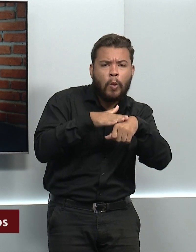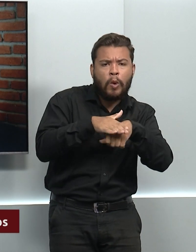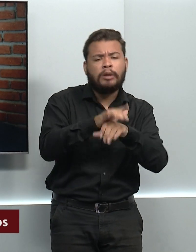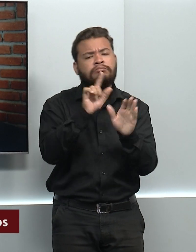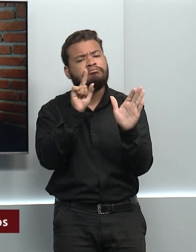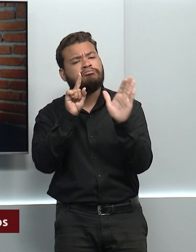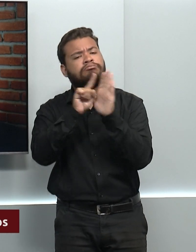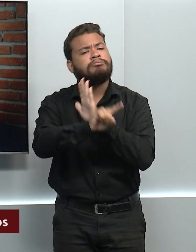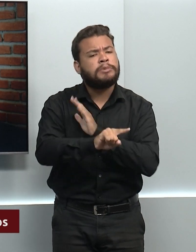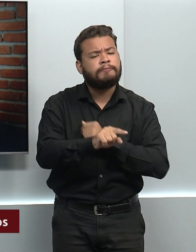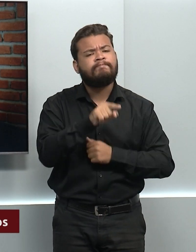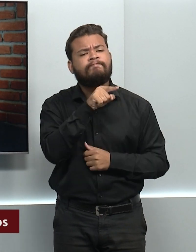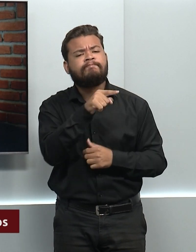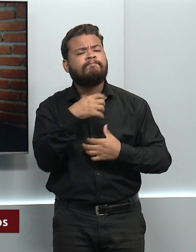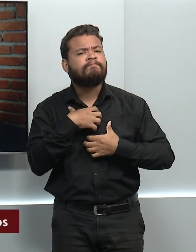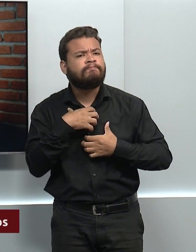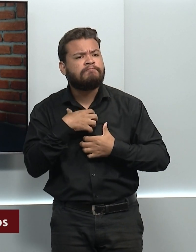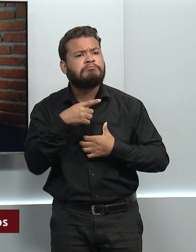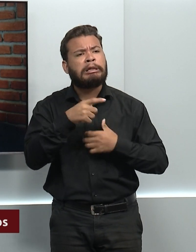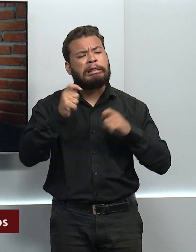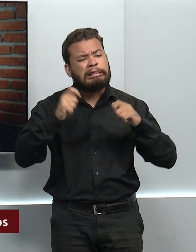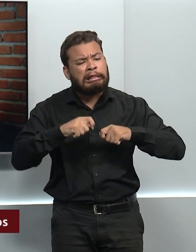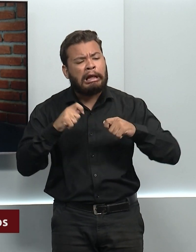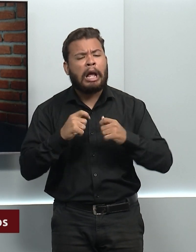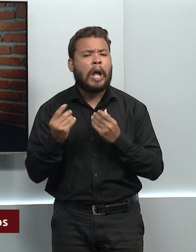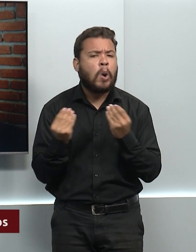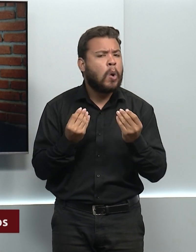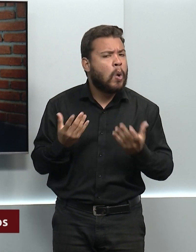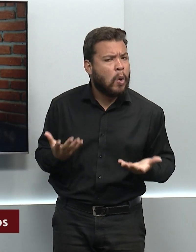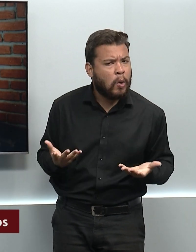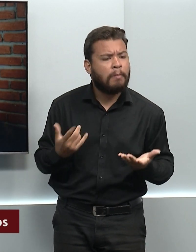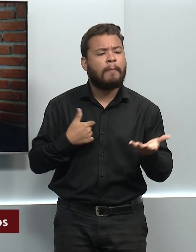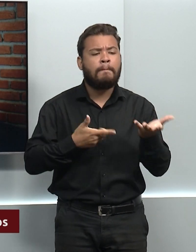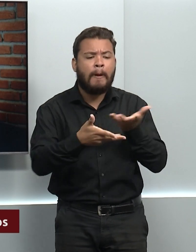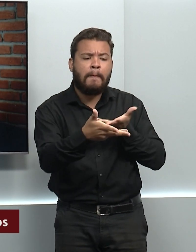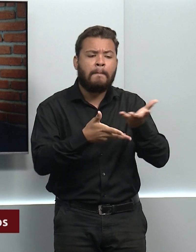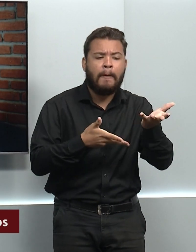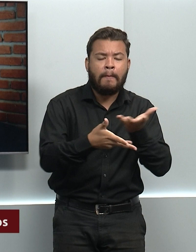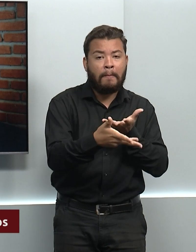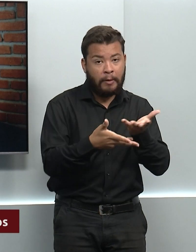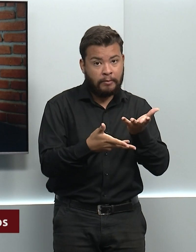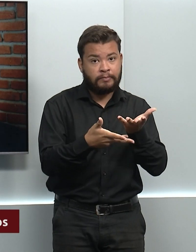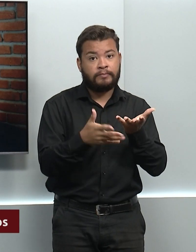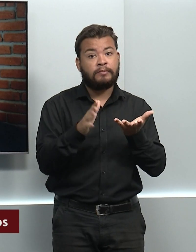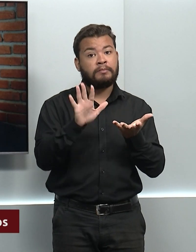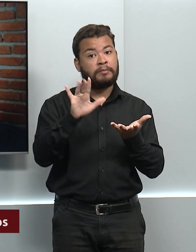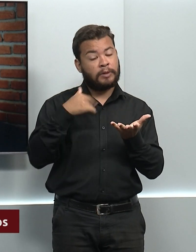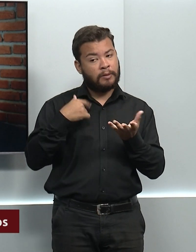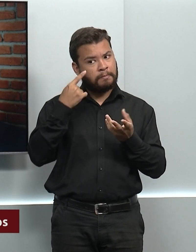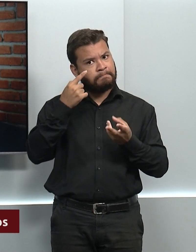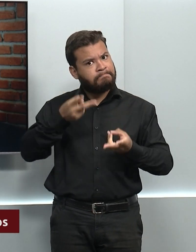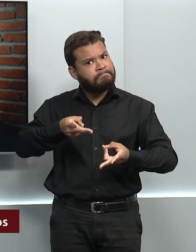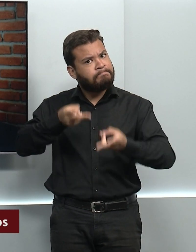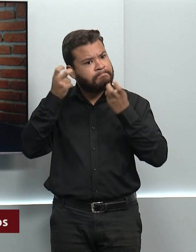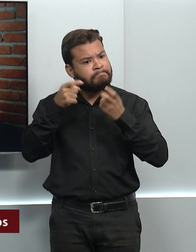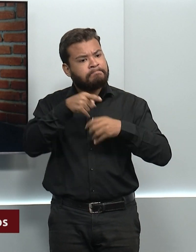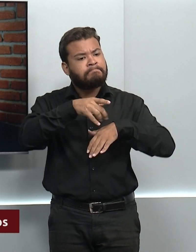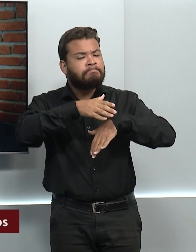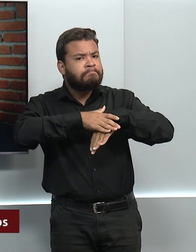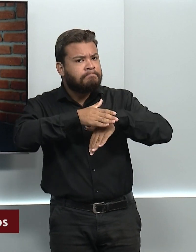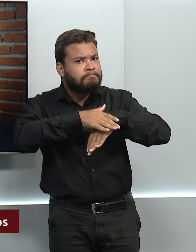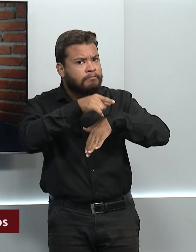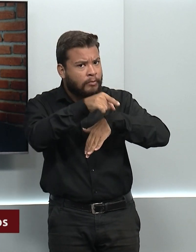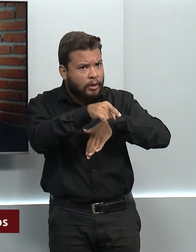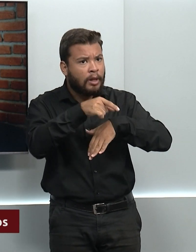de que forma isso poderia ser feito. E eu vejo que essa prática, ela